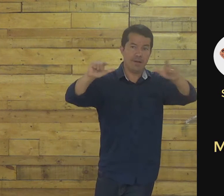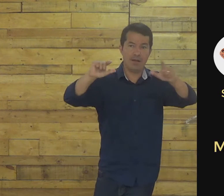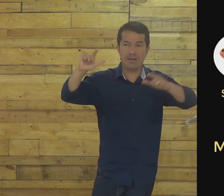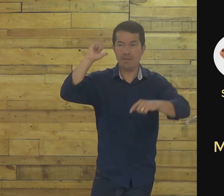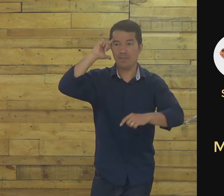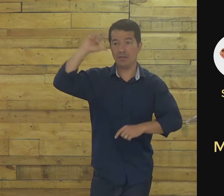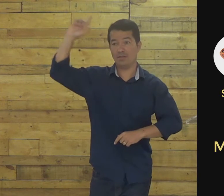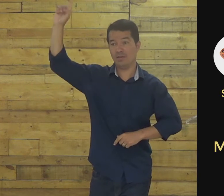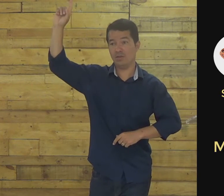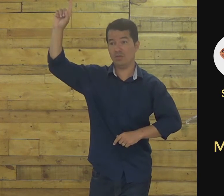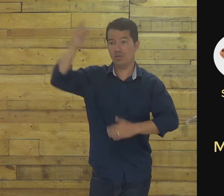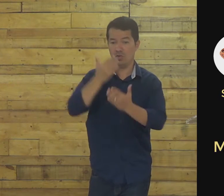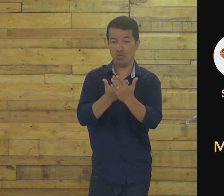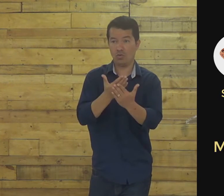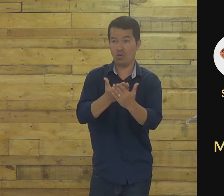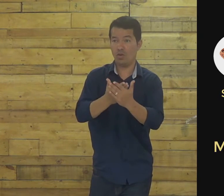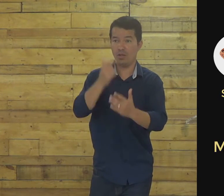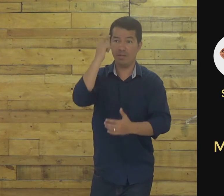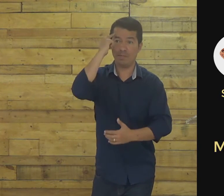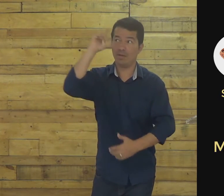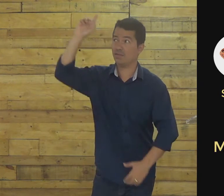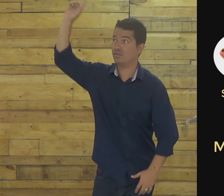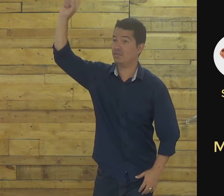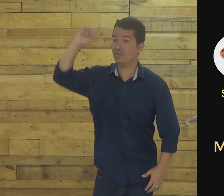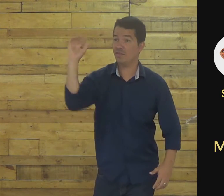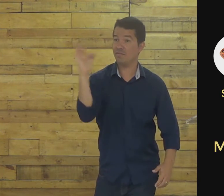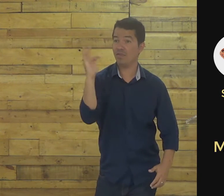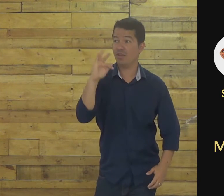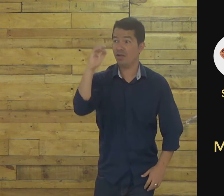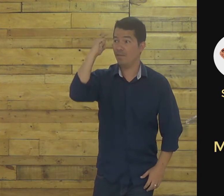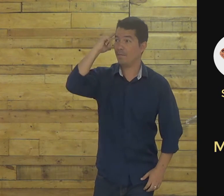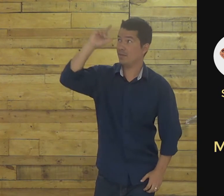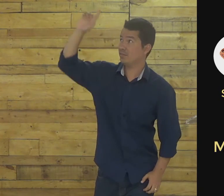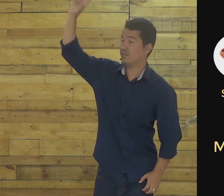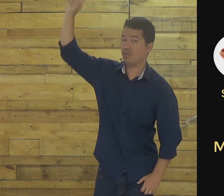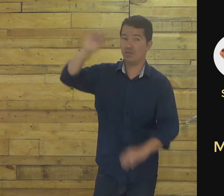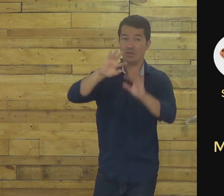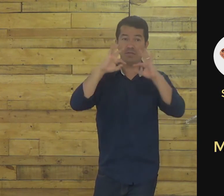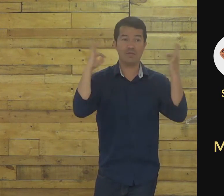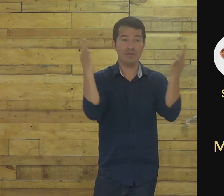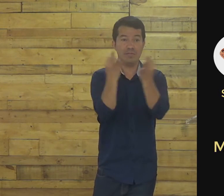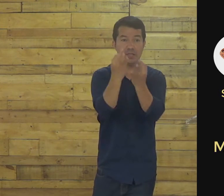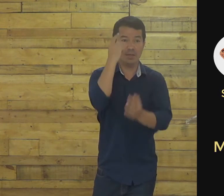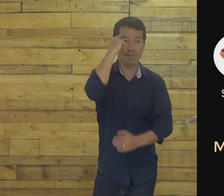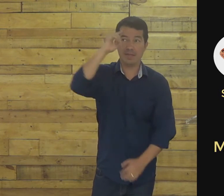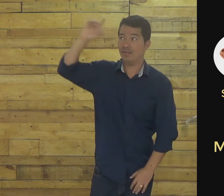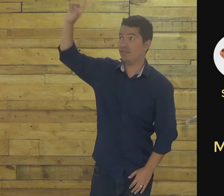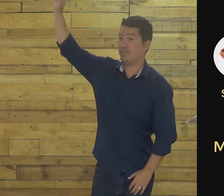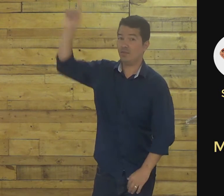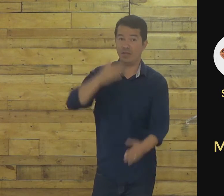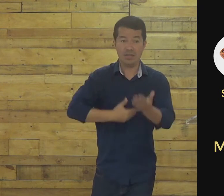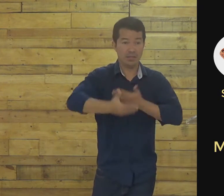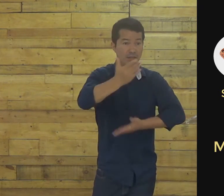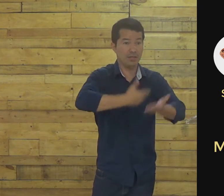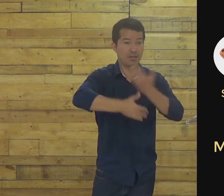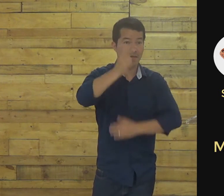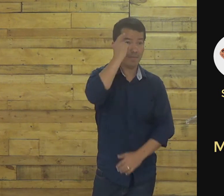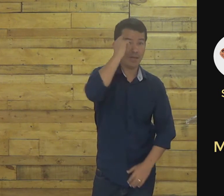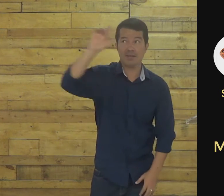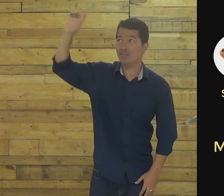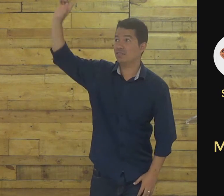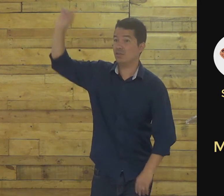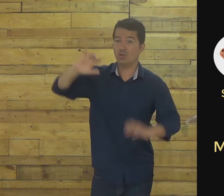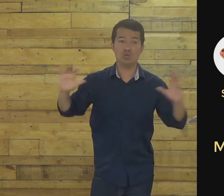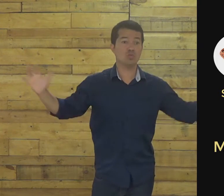o tempo todo. Eu trabalho pensando em Deus. Eu estudo pensando em Deus. Estou na faculdade, na escola, com a minha família. Eu penso em